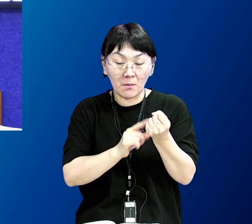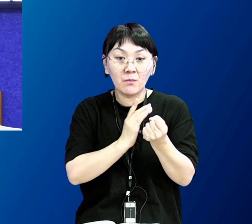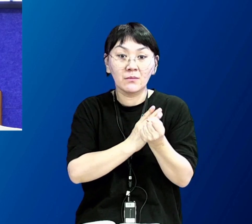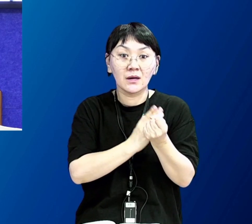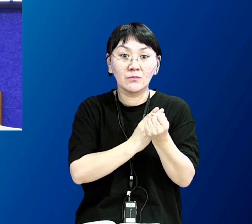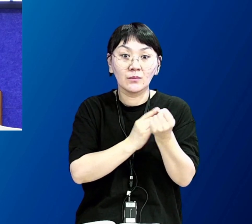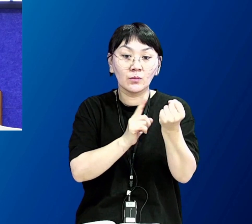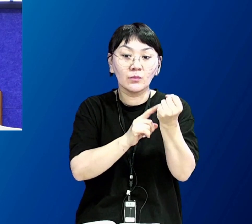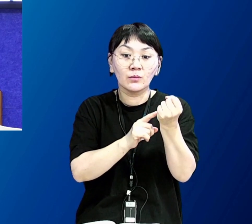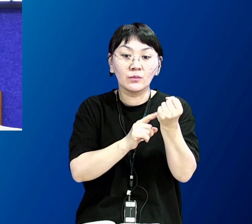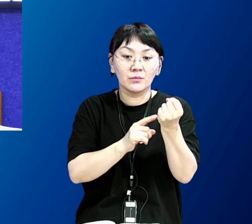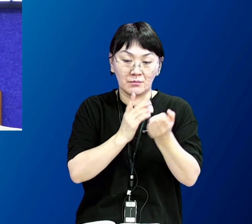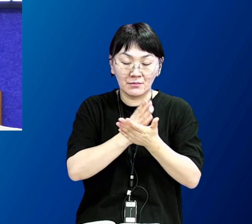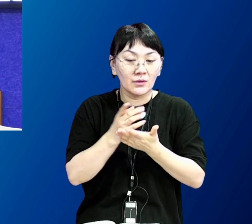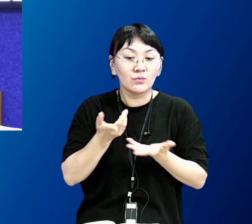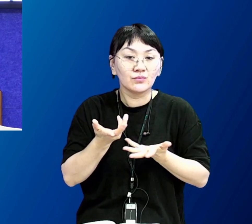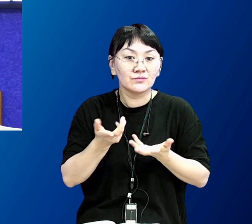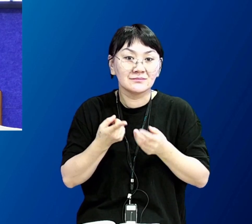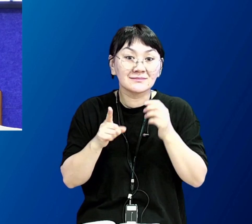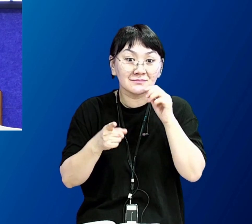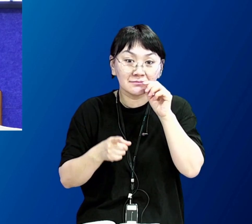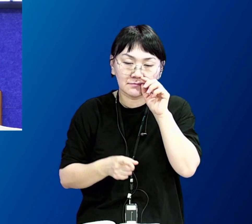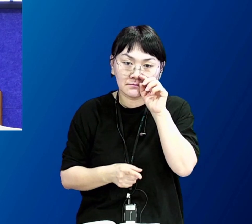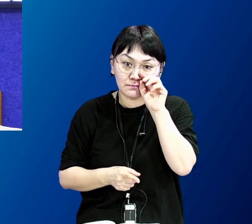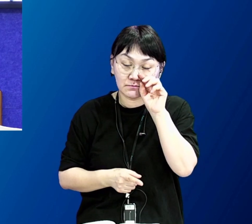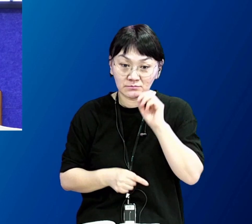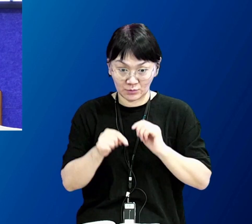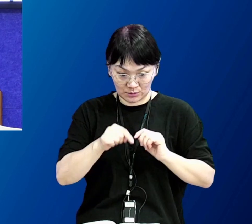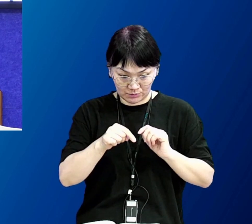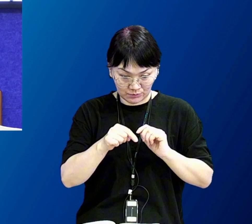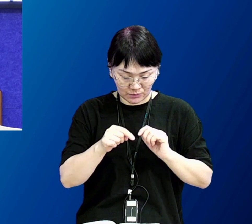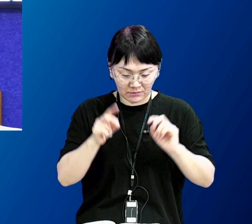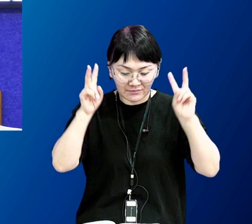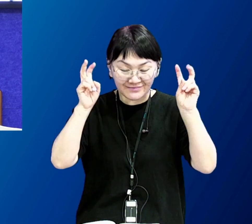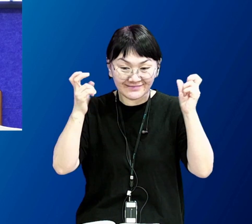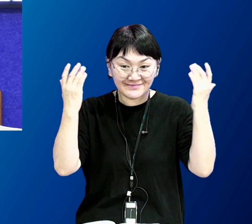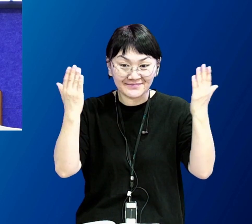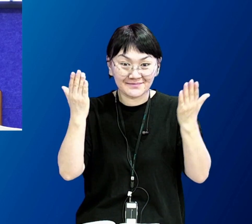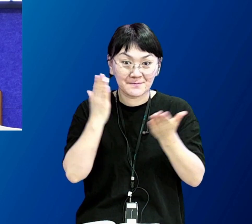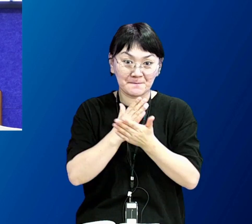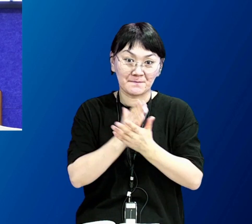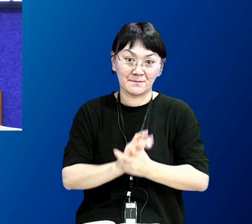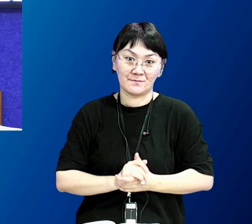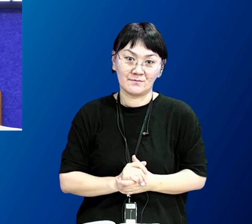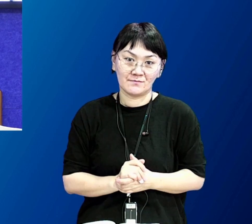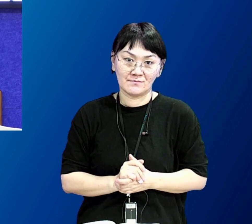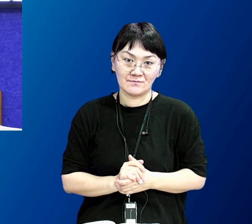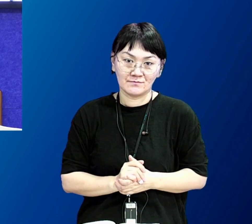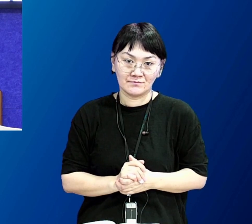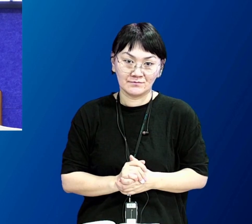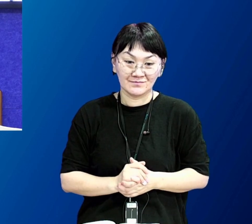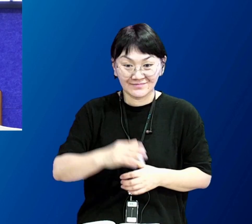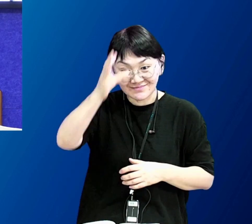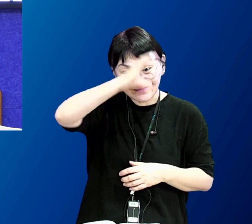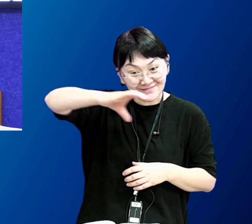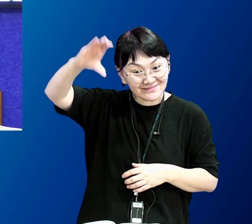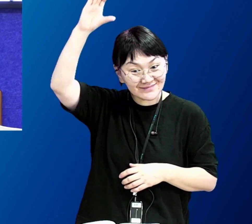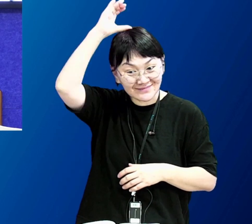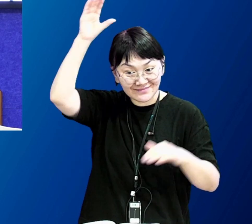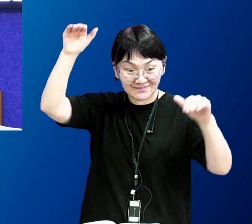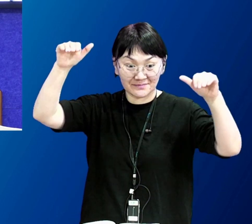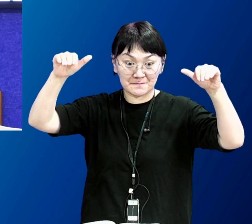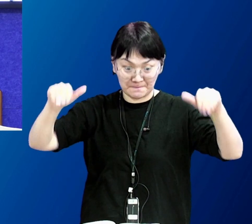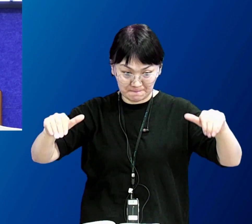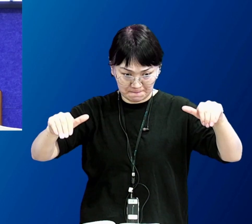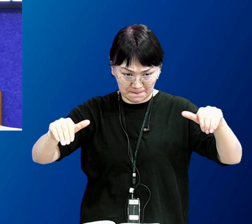За, яагаад юм болоо? Өнөөдрийн уншсан үгэн дээр шүү дээ. Энэ Соломон хаан